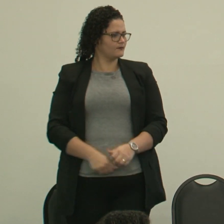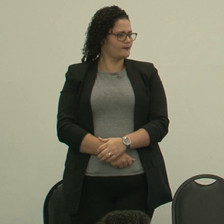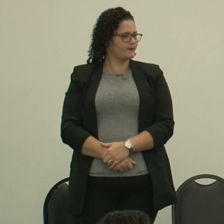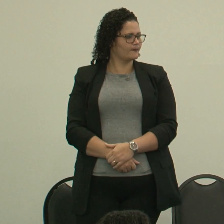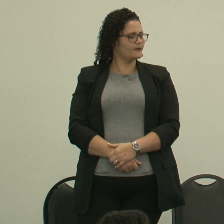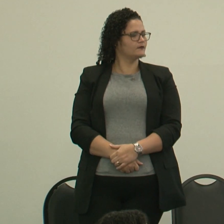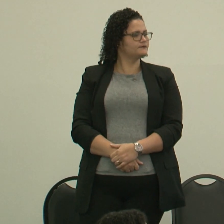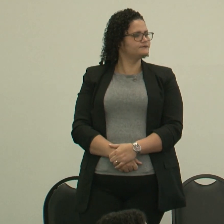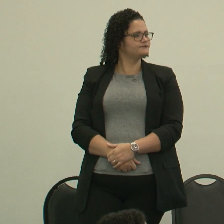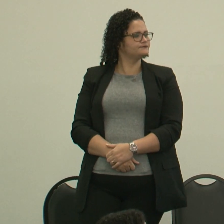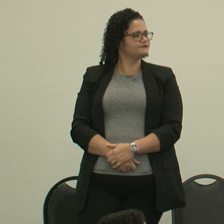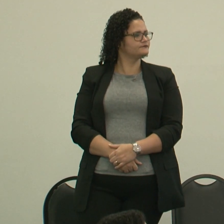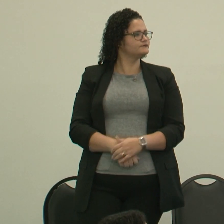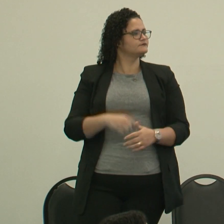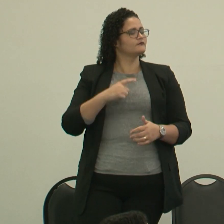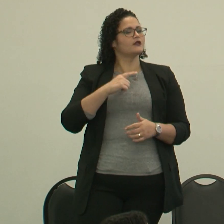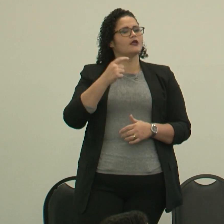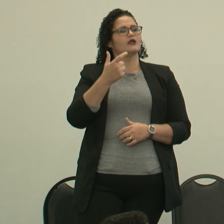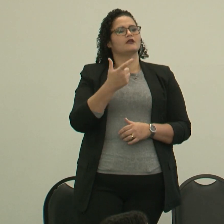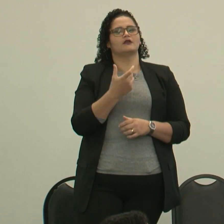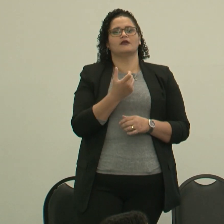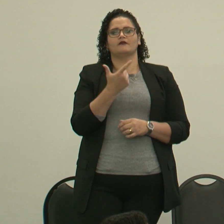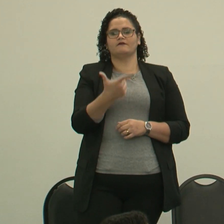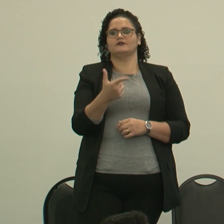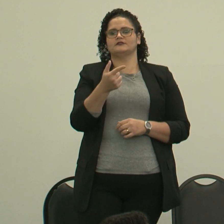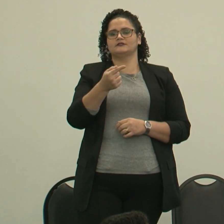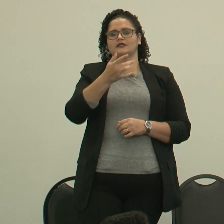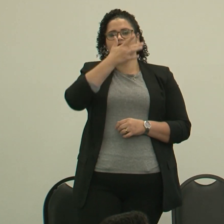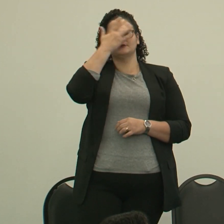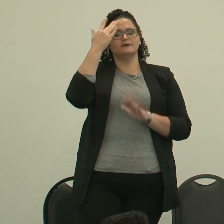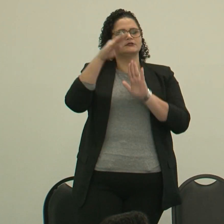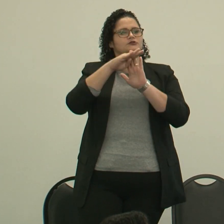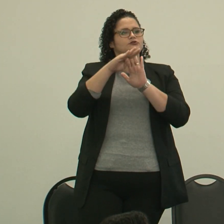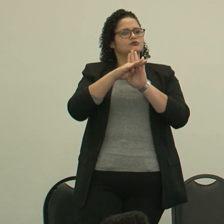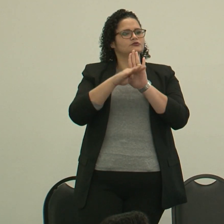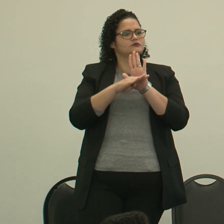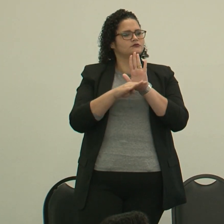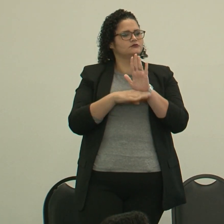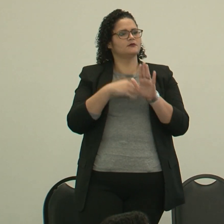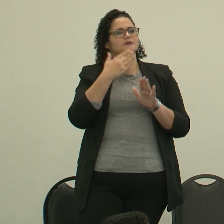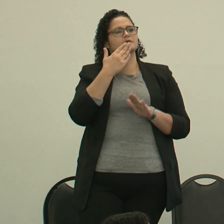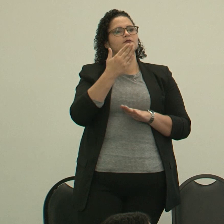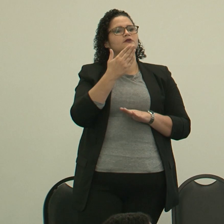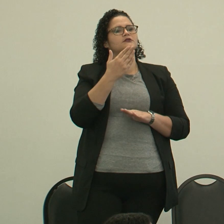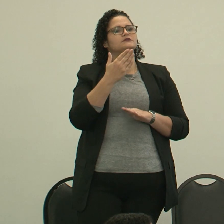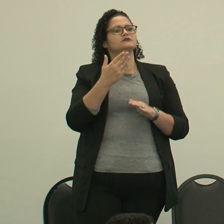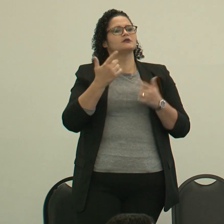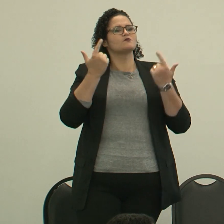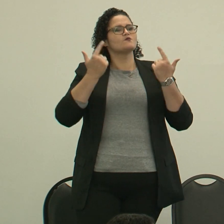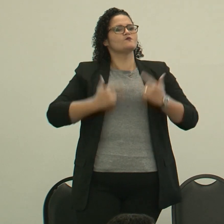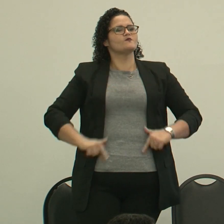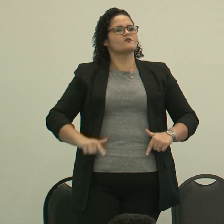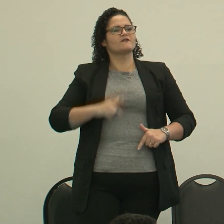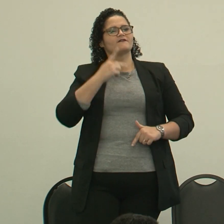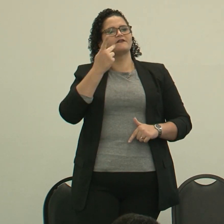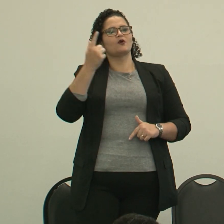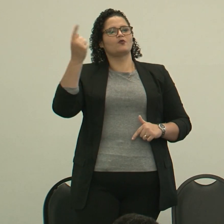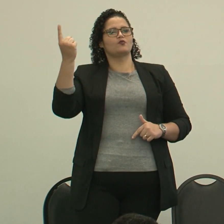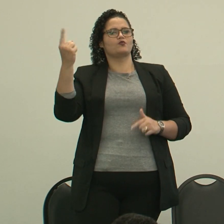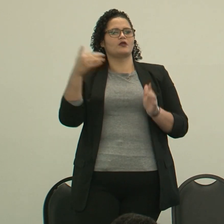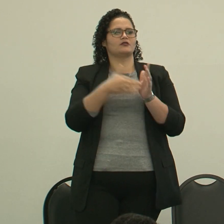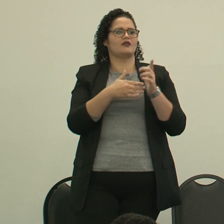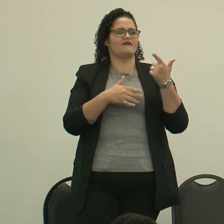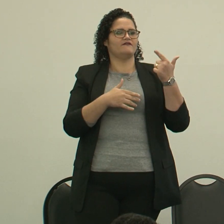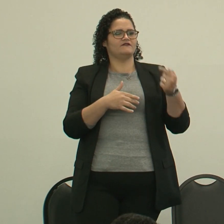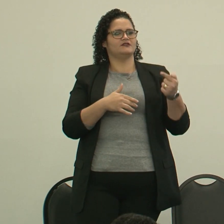Bom, na lista temos 27 pessoas. E aí eu vou pedir para alguém neutro falar um número entre 1 e 27.